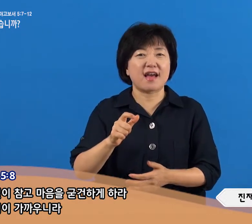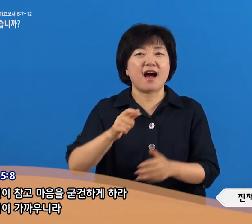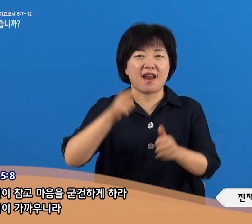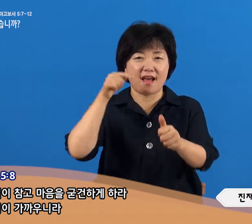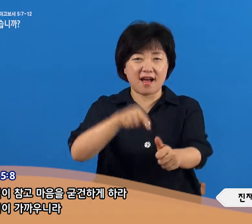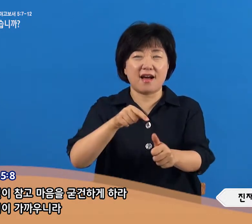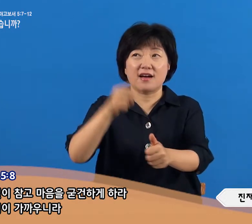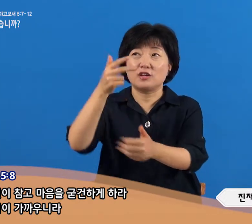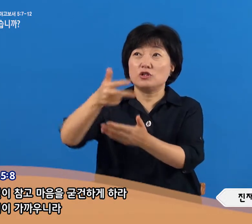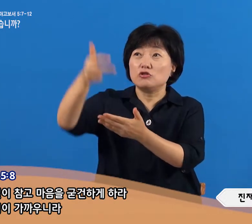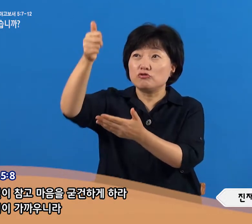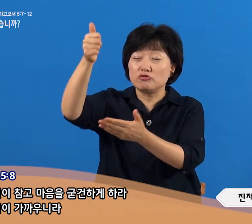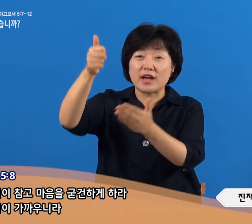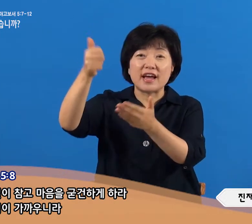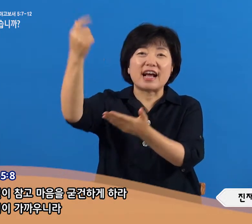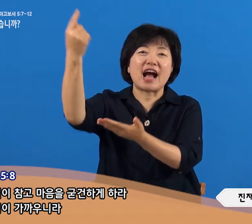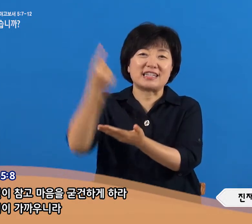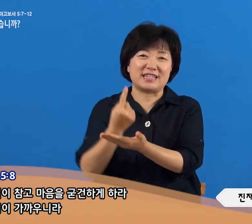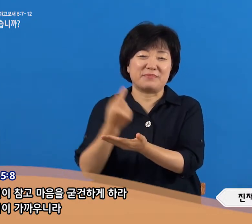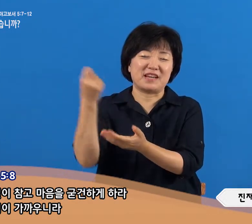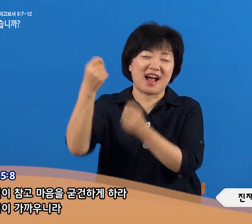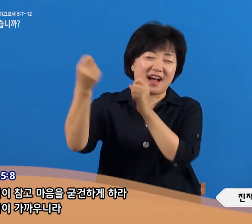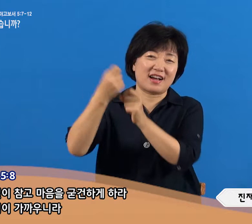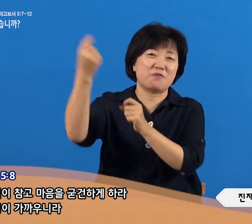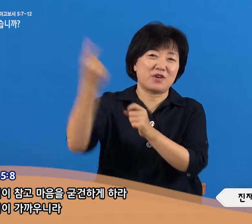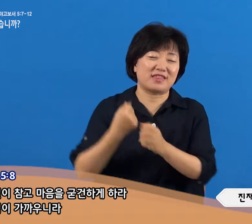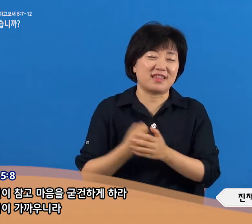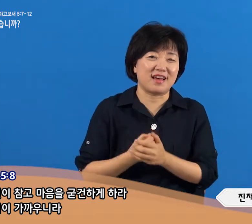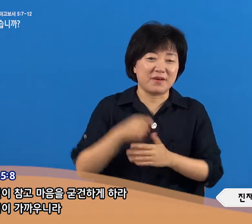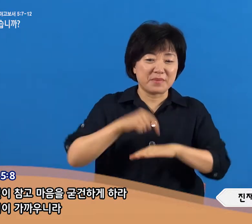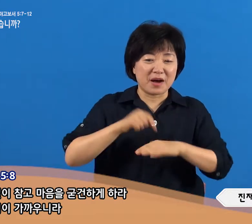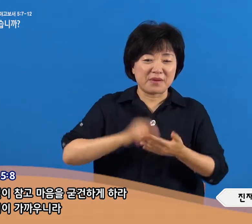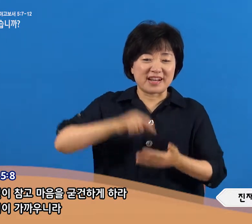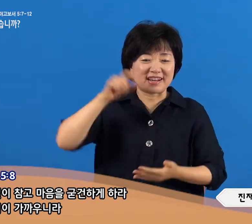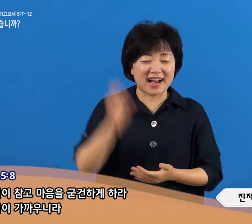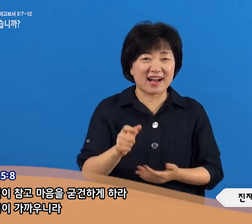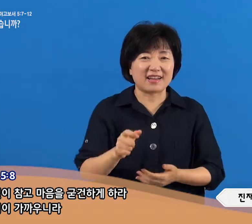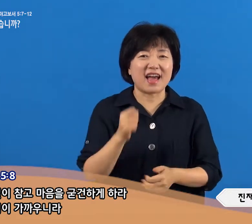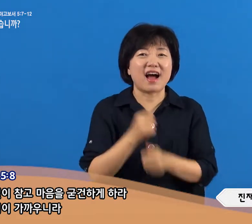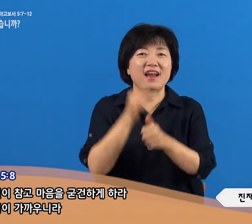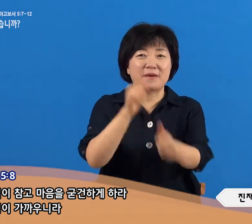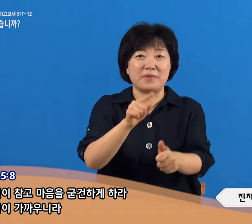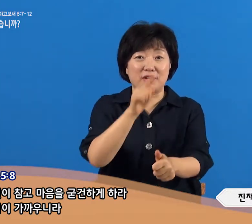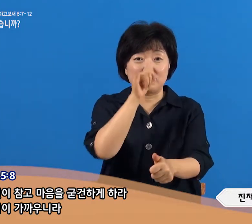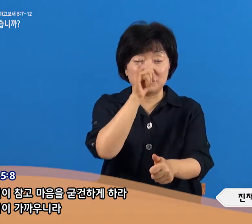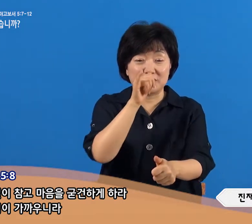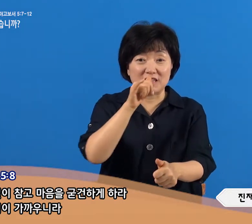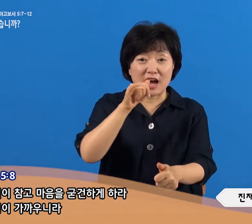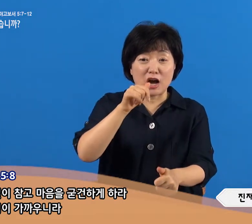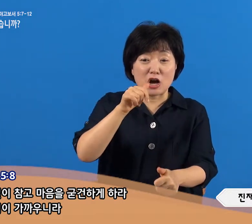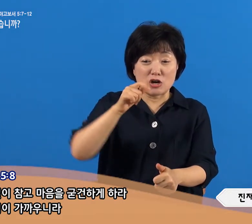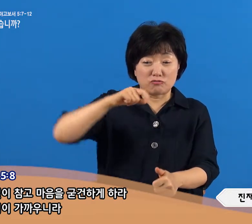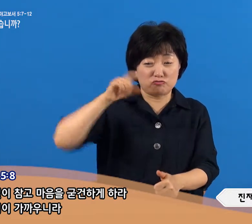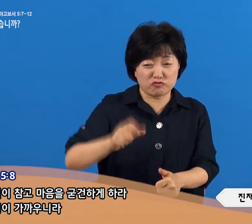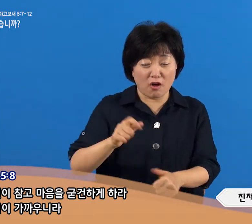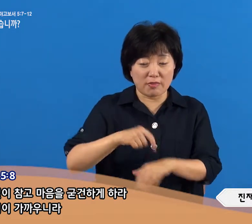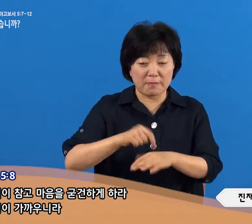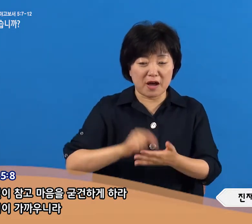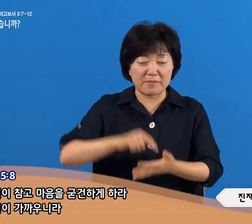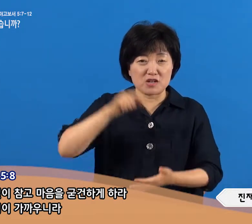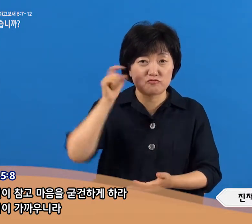주의 강림이 가까우니라. 마음을 굳건하게 하라고 말씀합니다. 이 굳건하게 하라는 단어의